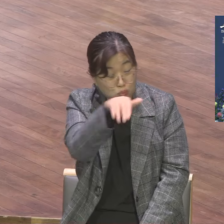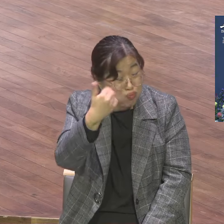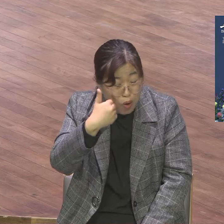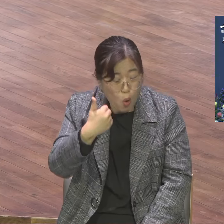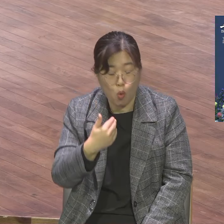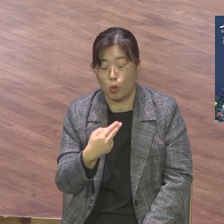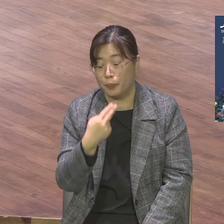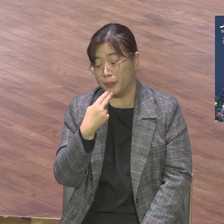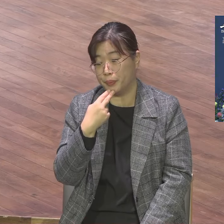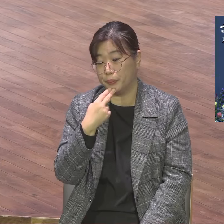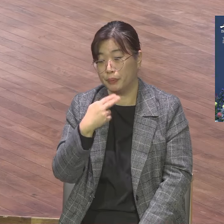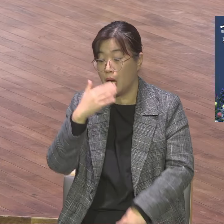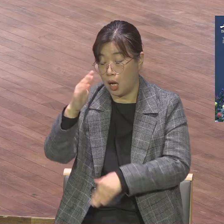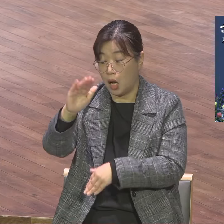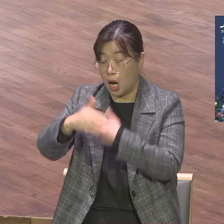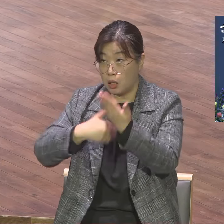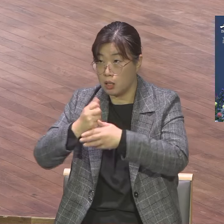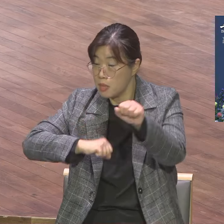있겠느냐.